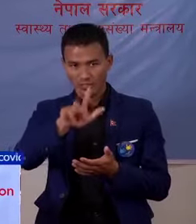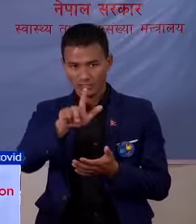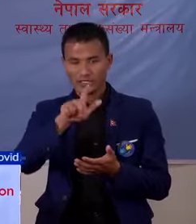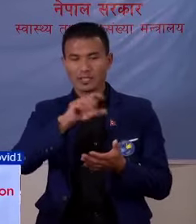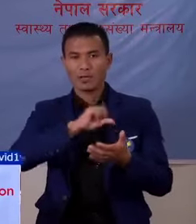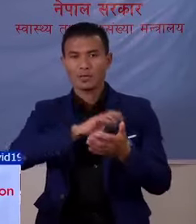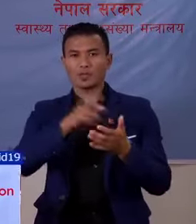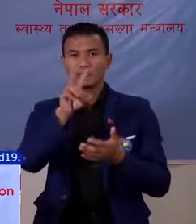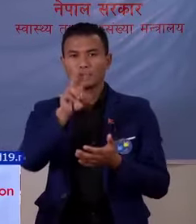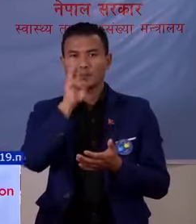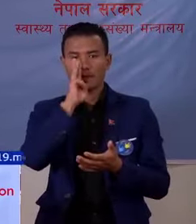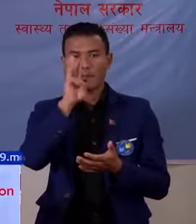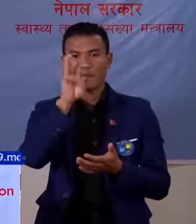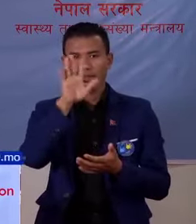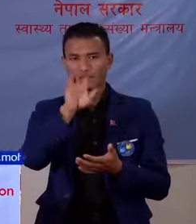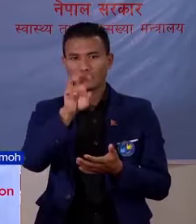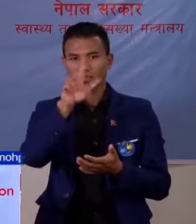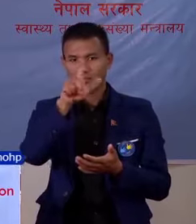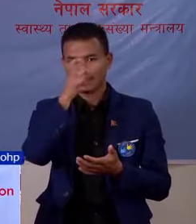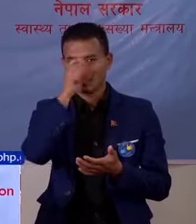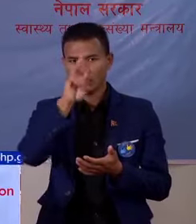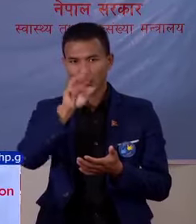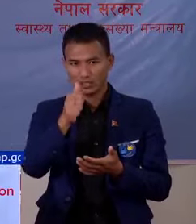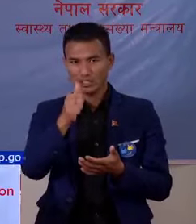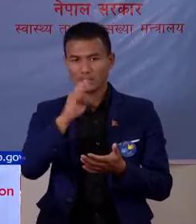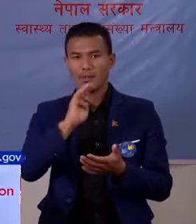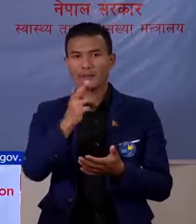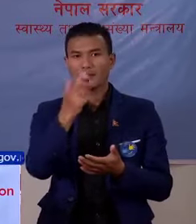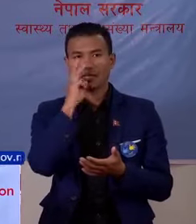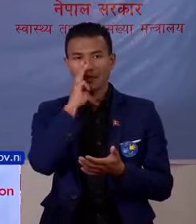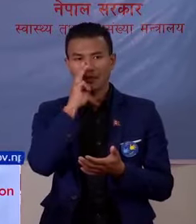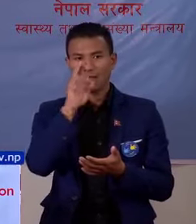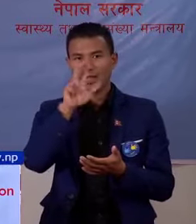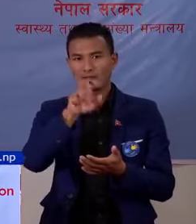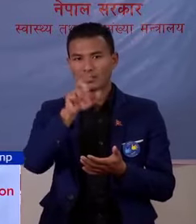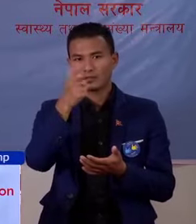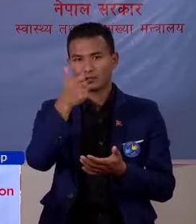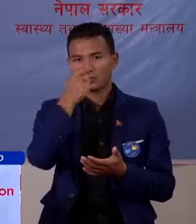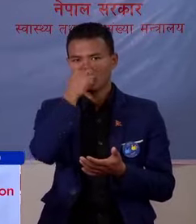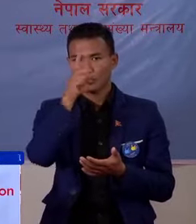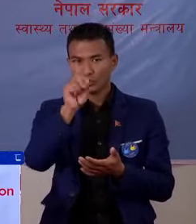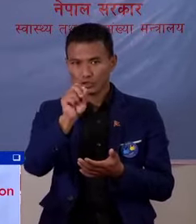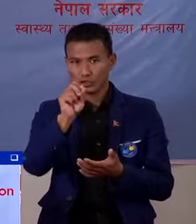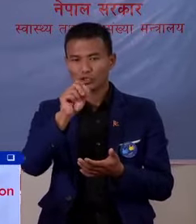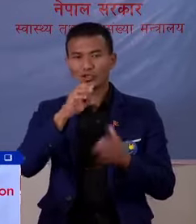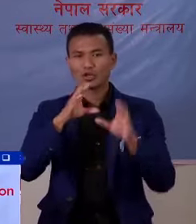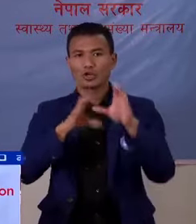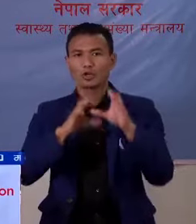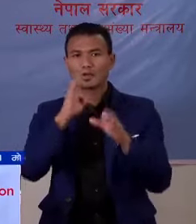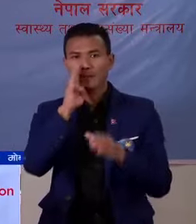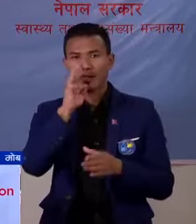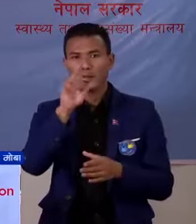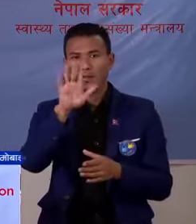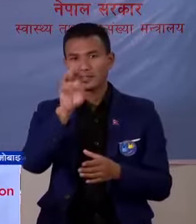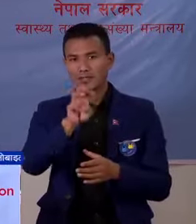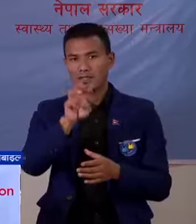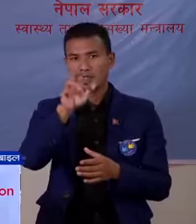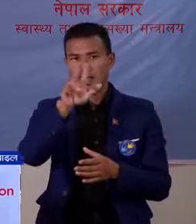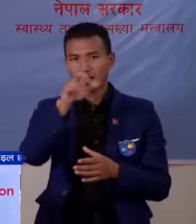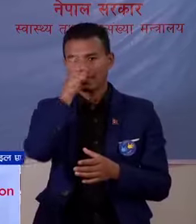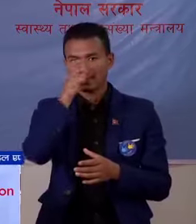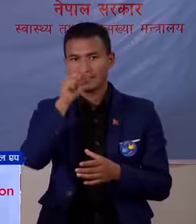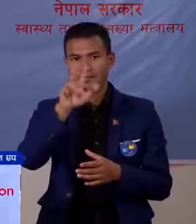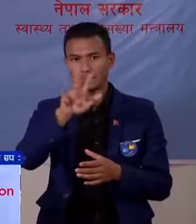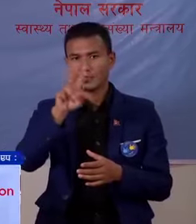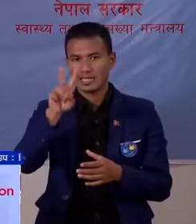2 5,736, बागमती प्रदेशमा 8,610, गण्डकी प्रदेशमा